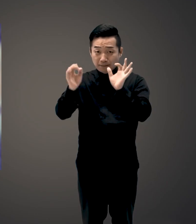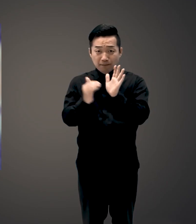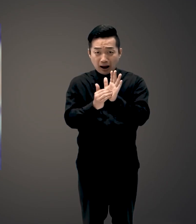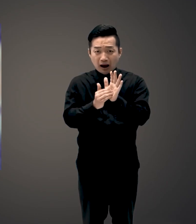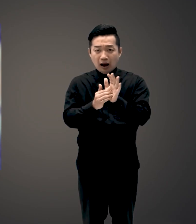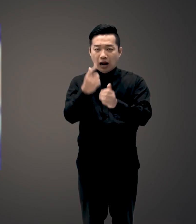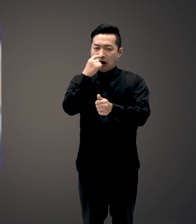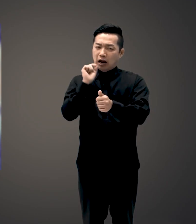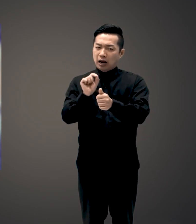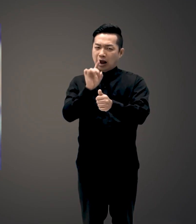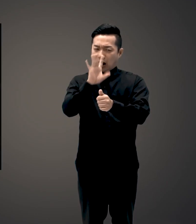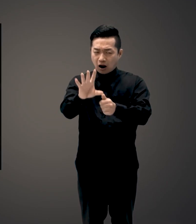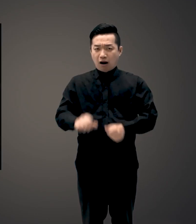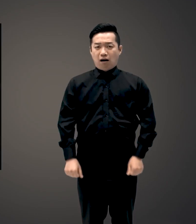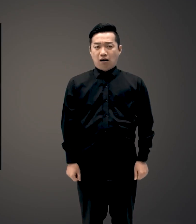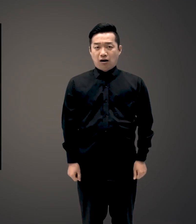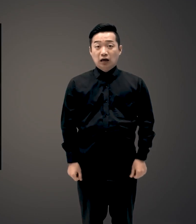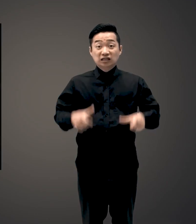카메라 액션.